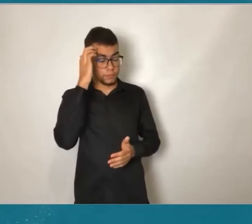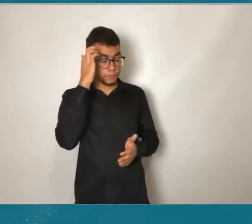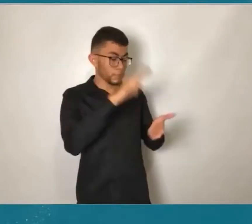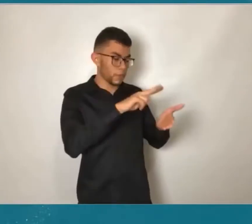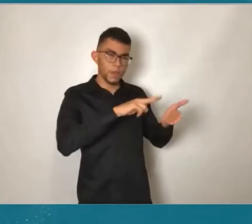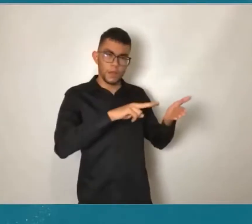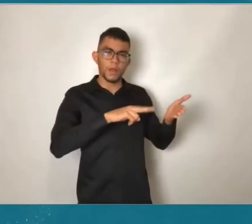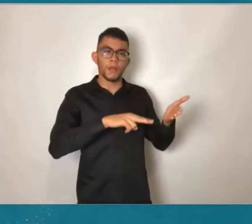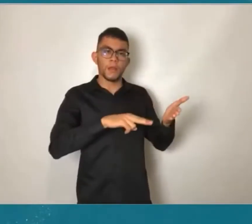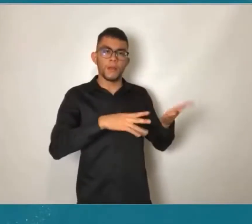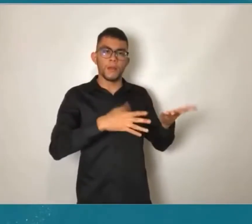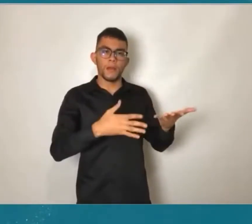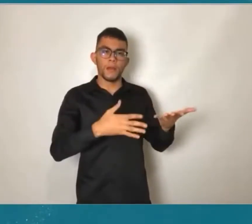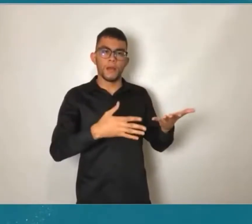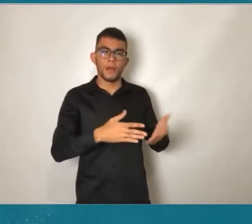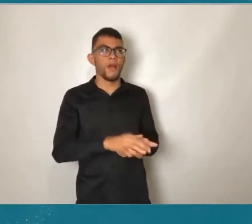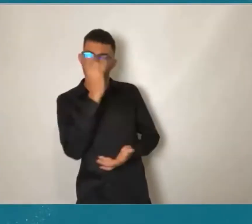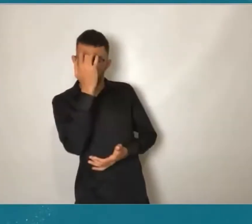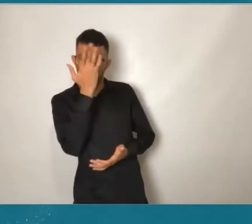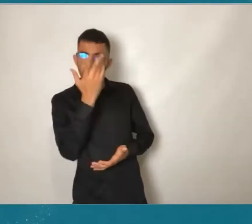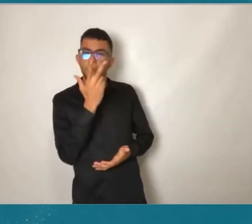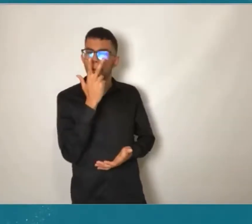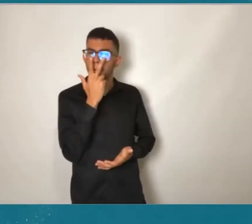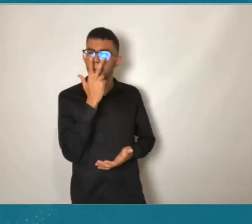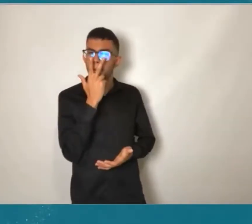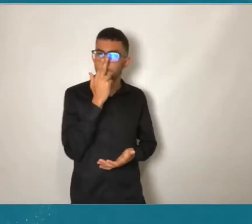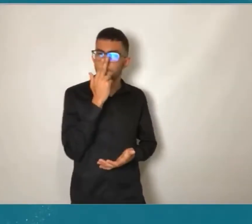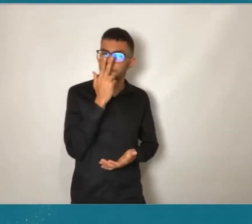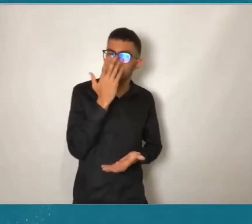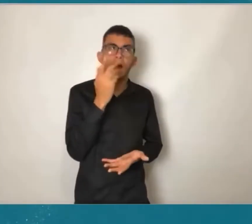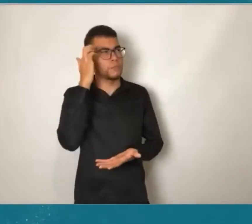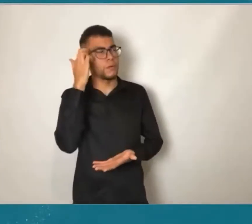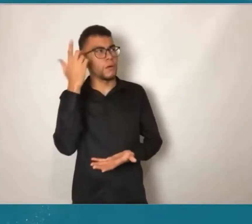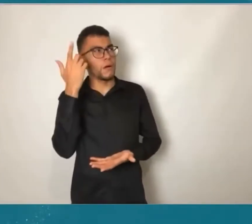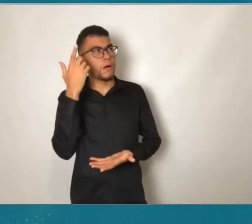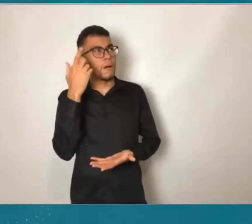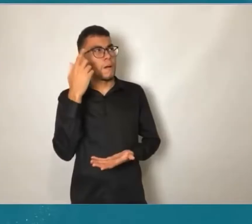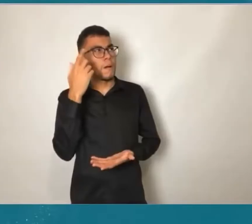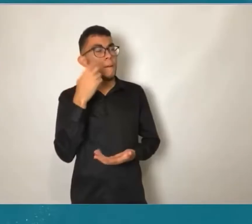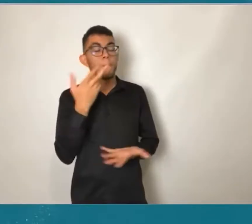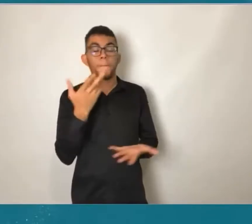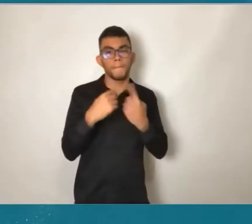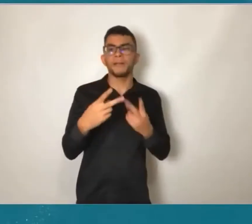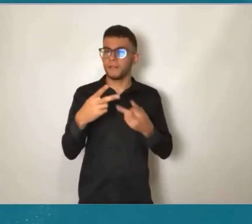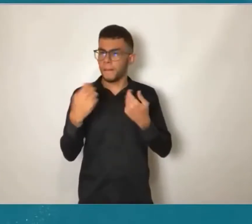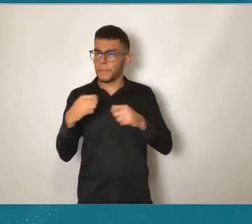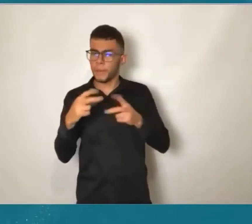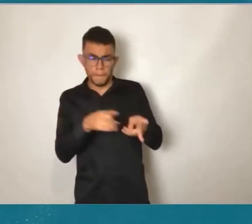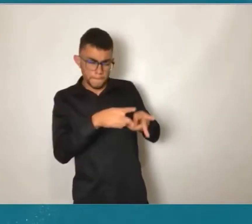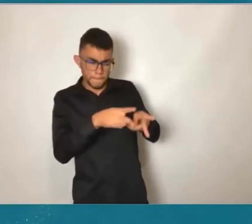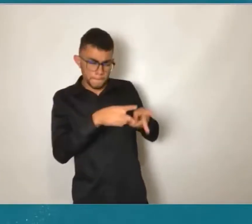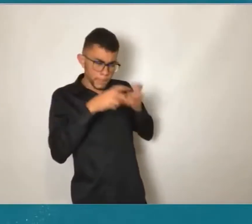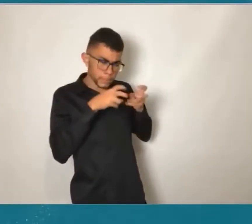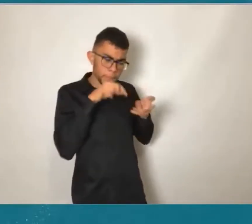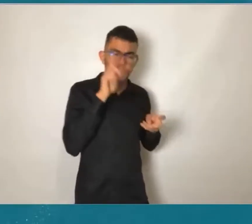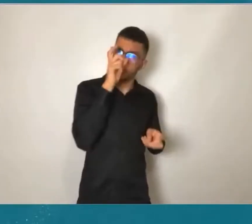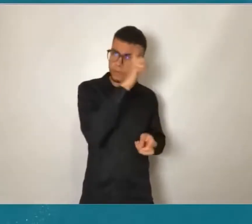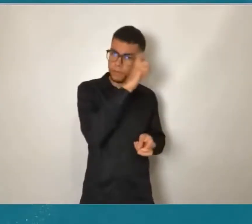indicações de que nós somos pecadores, tem a 5ª mulher pela qual Deus pôde usar. E essa 5ª mulher,